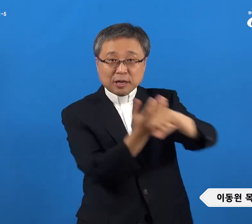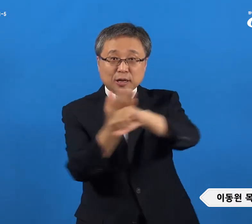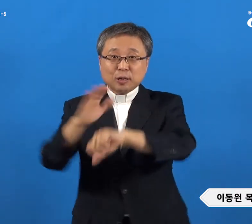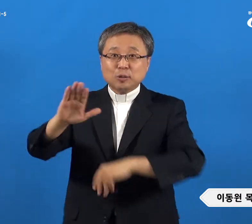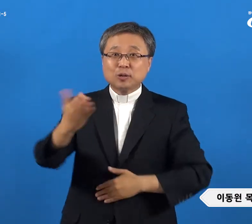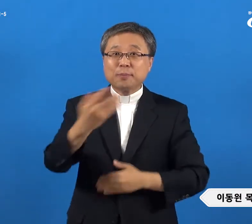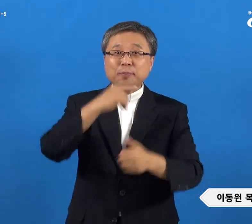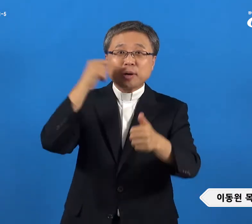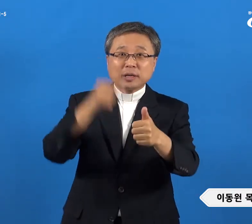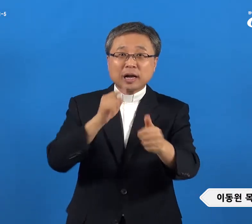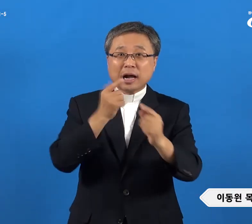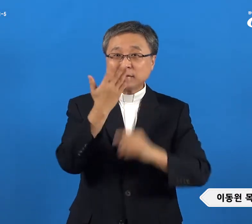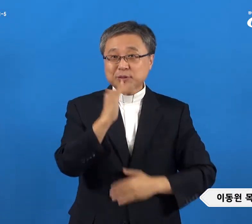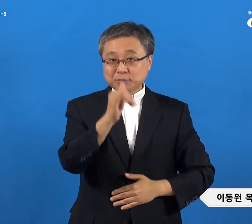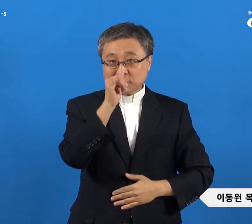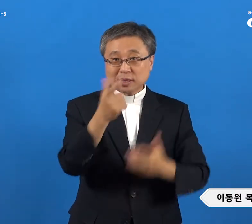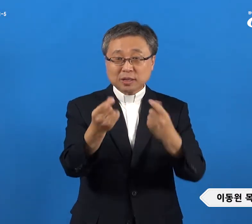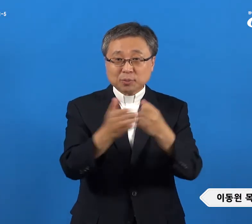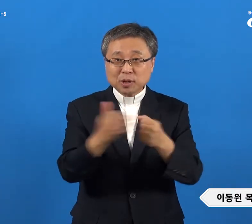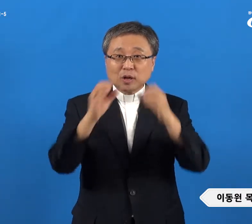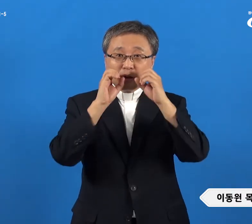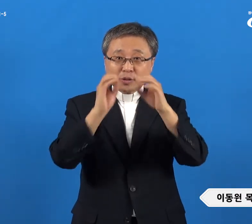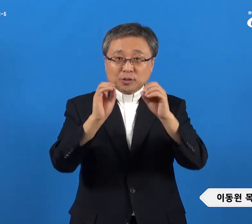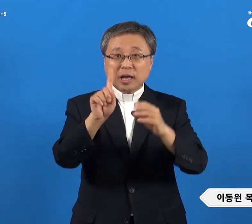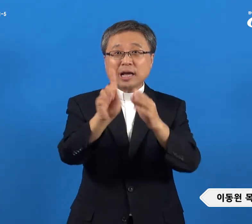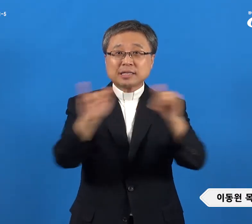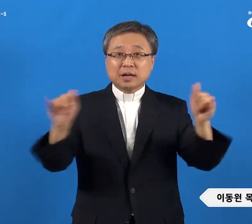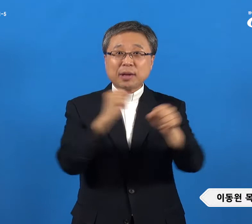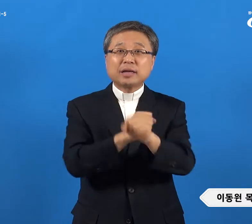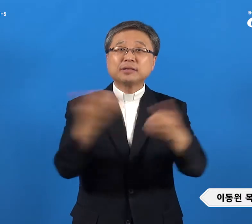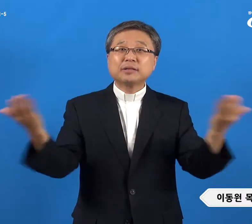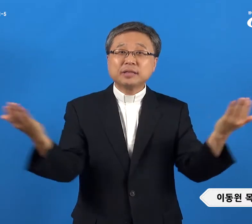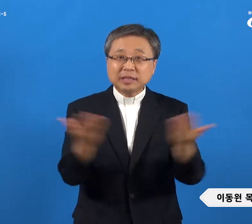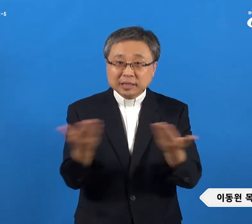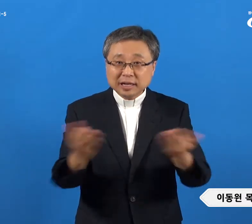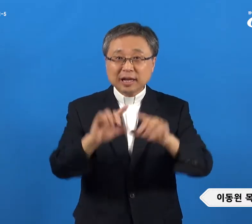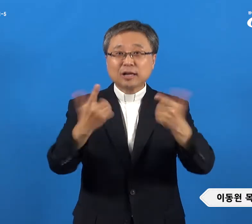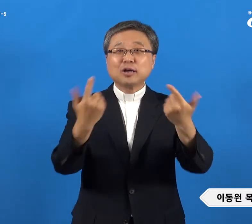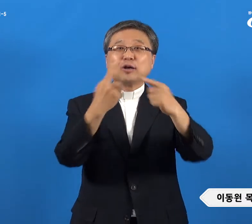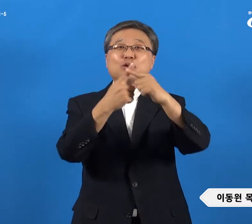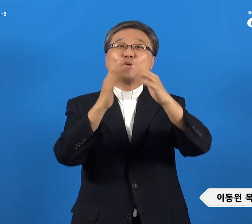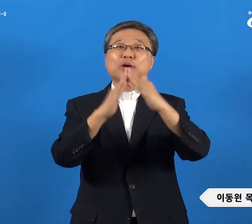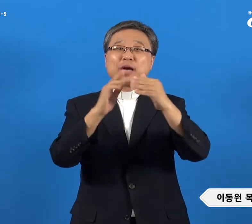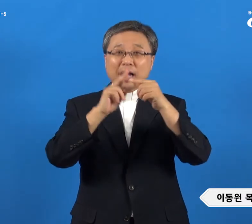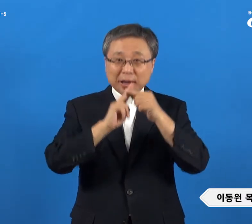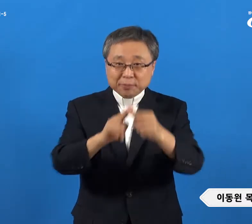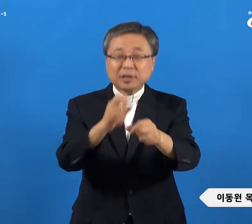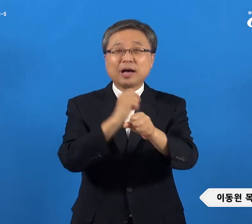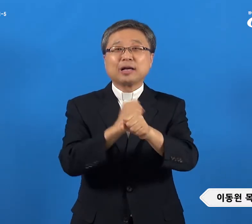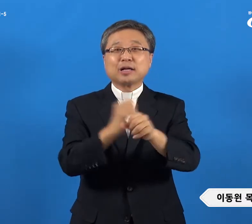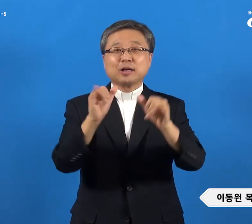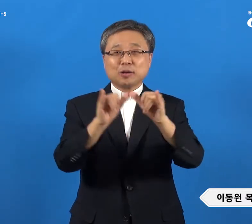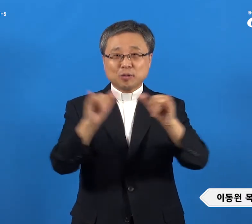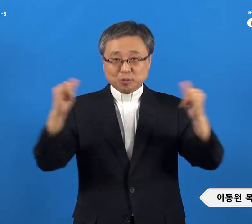있습니다. 따라서 전도는 한 사람이 하는 일이 아니라 교회가 함께하는 공동체의 사역인